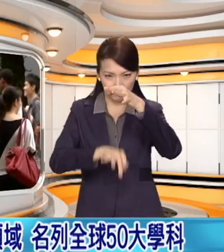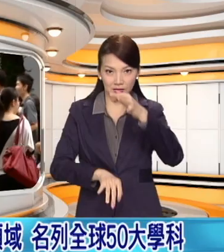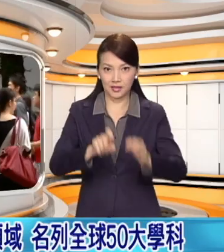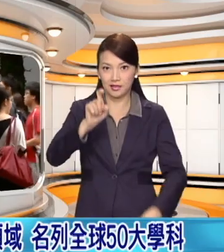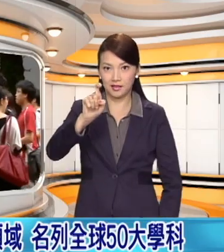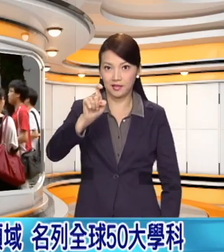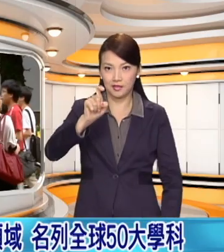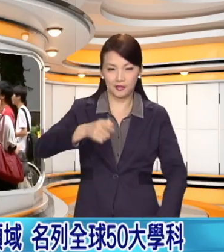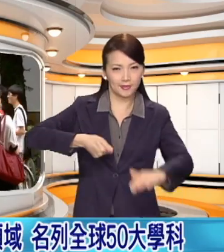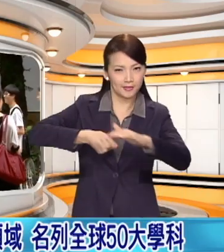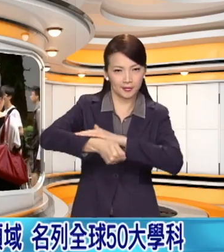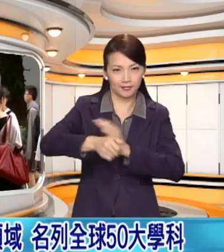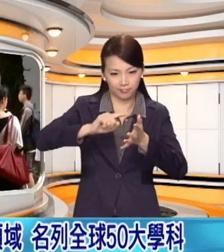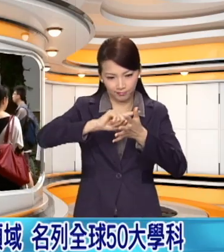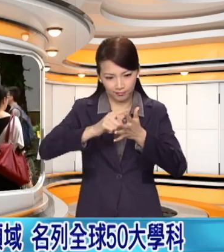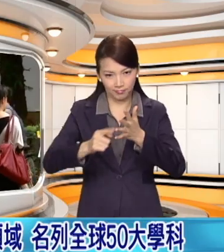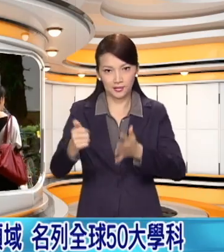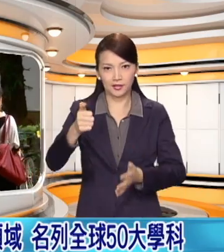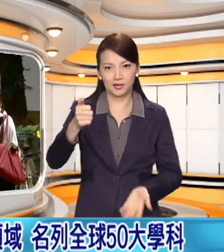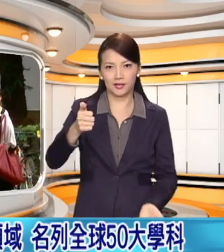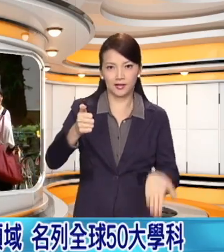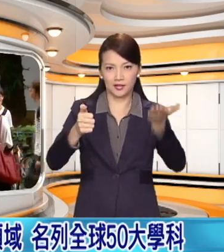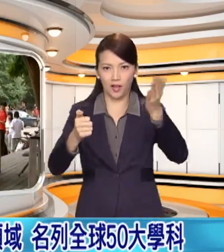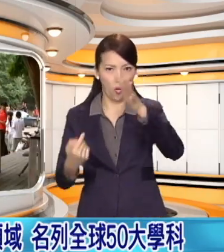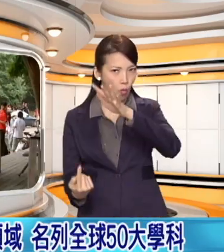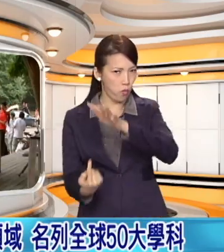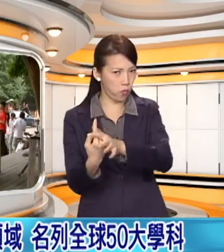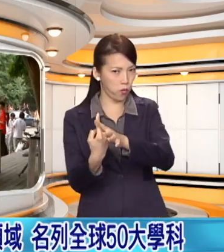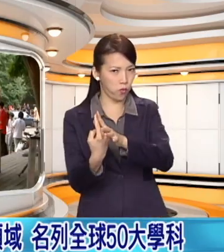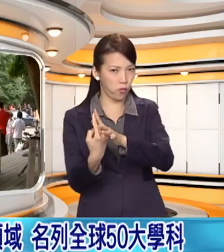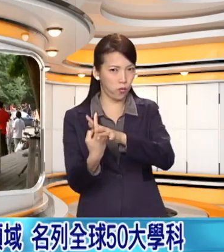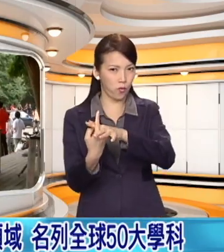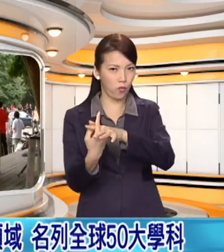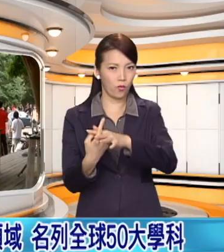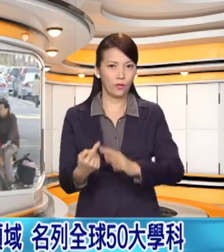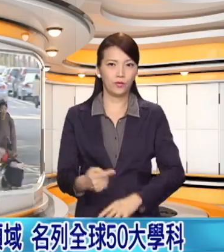表现最亮眼，有10个领域名列全球前50。